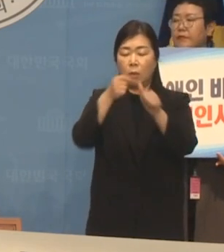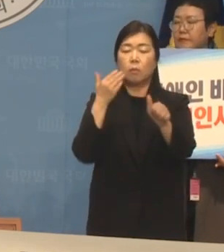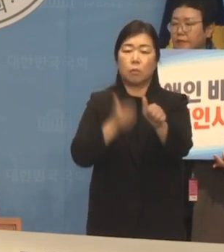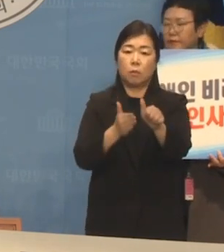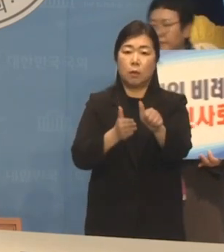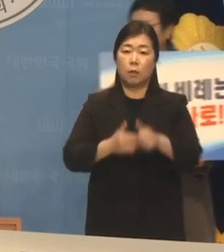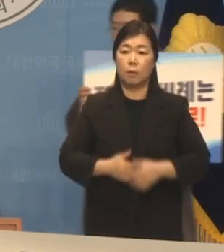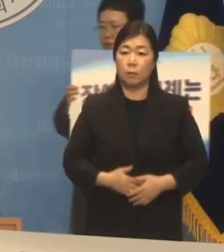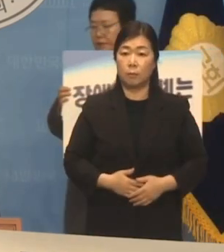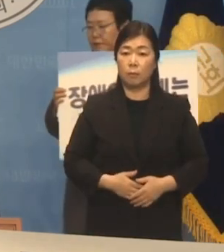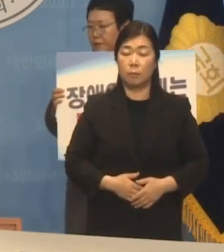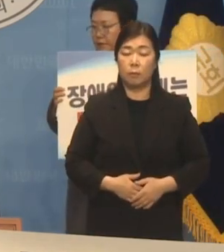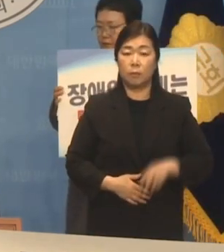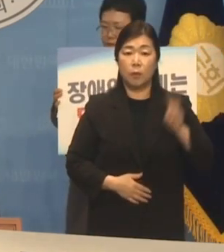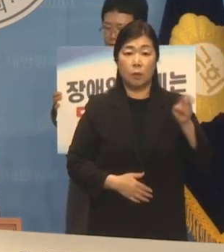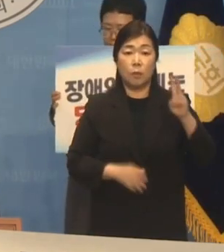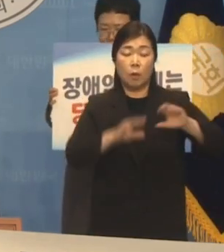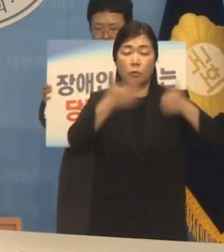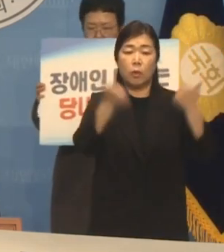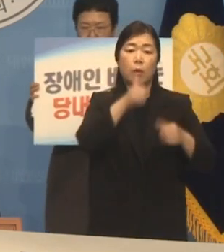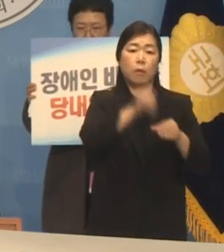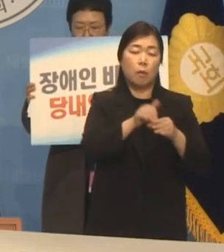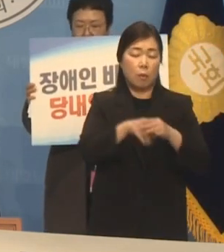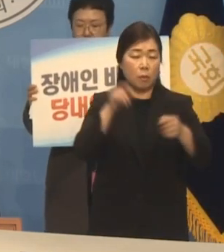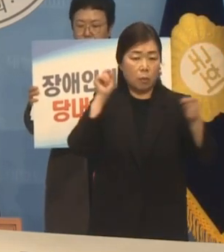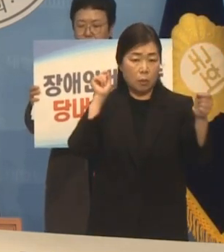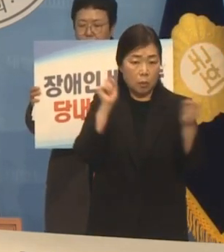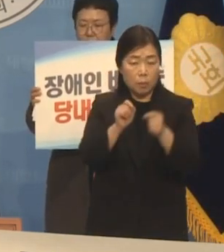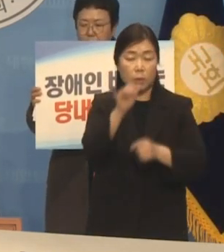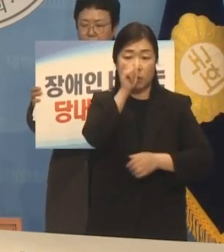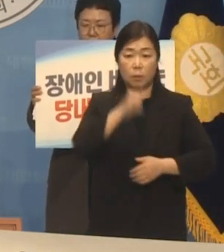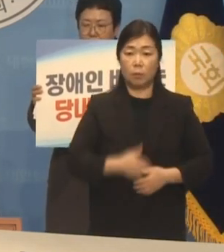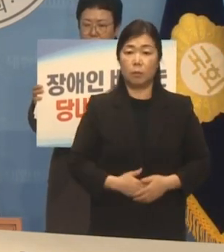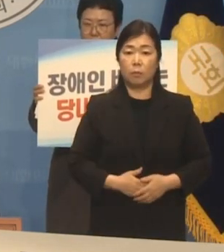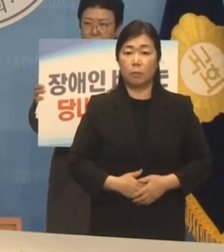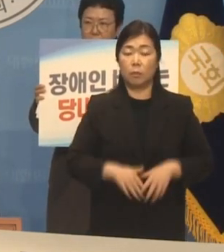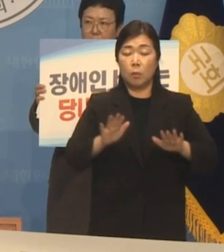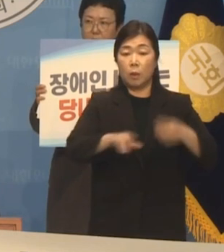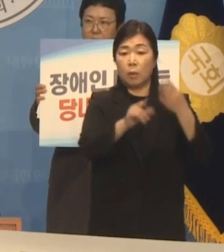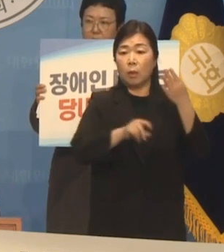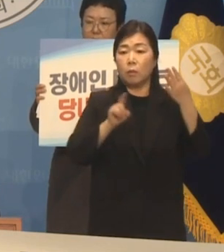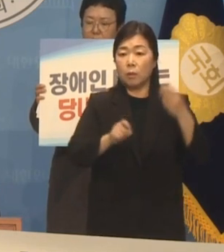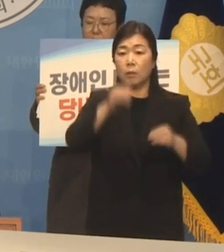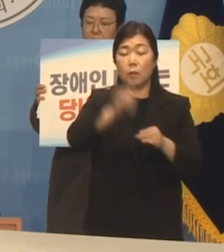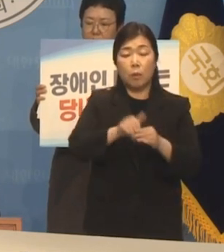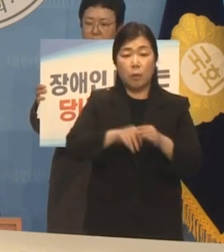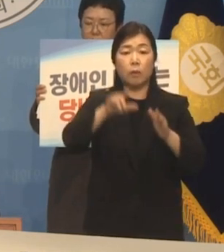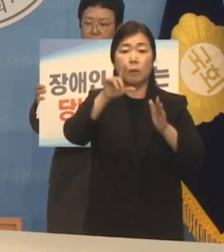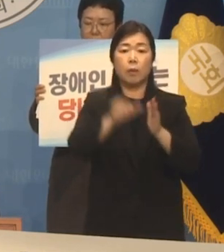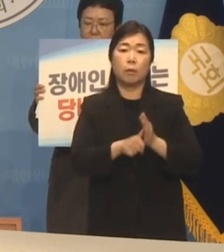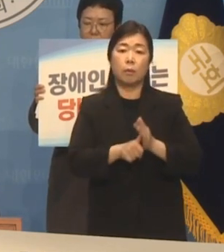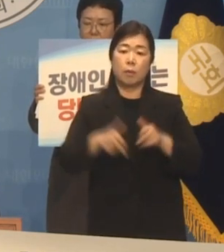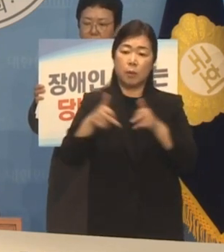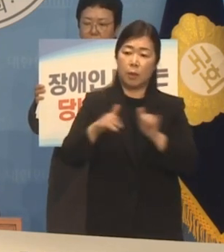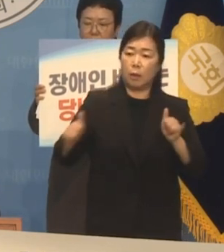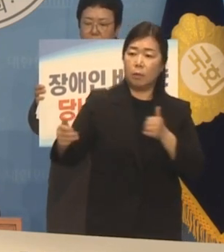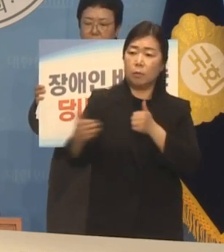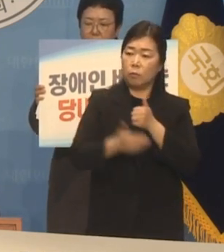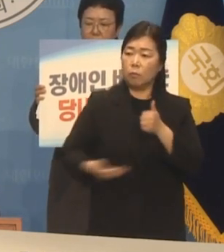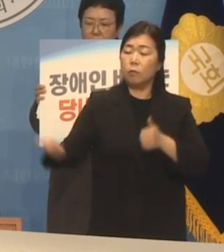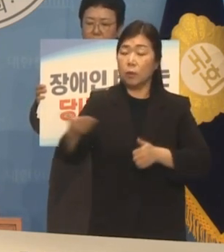22대 총선이 얼마 남지 않았다 이번 410 총선은 우리